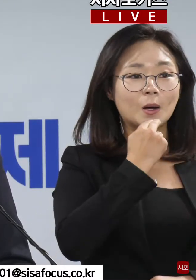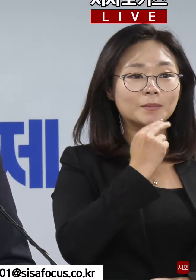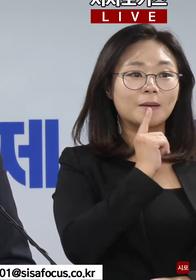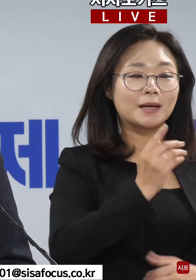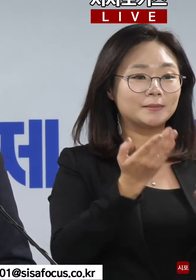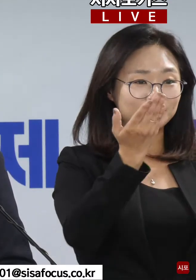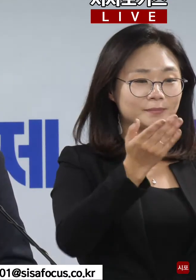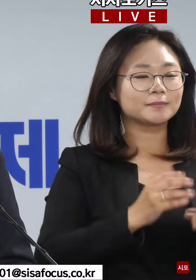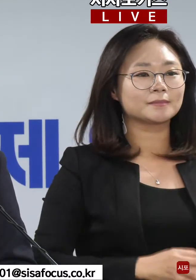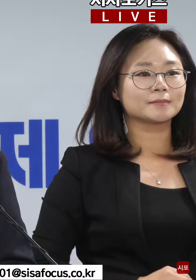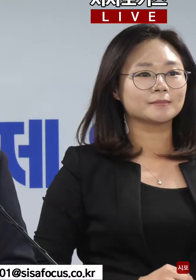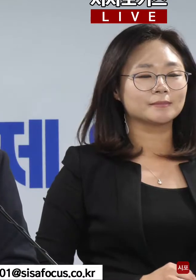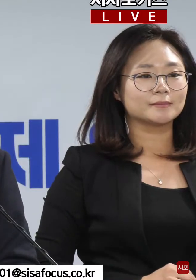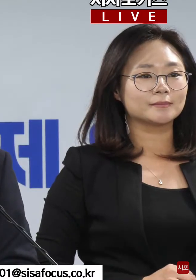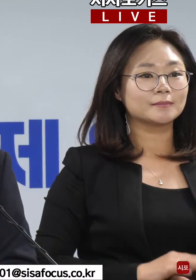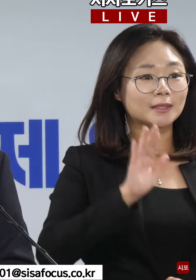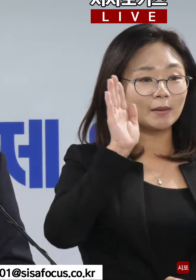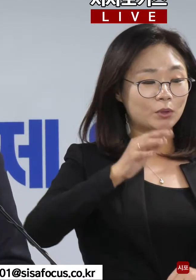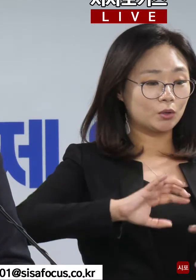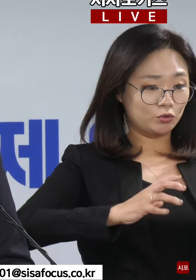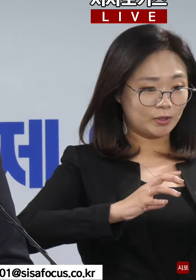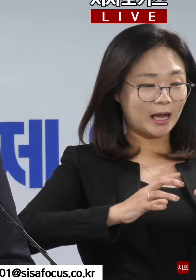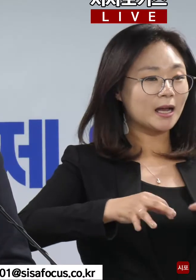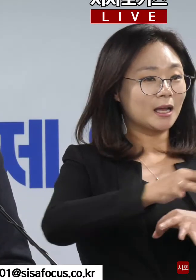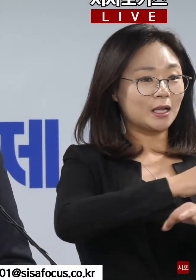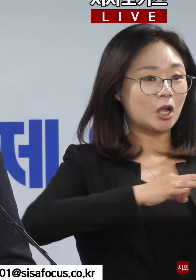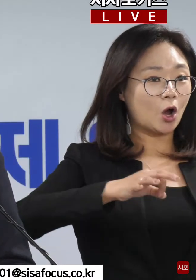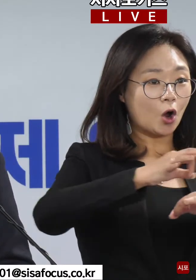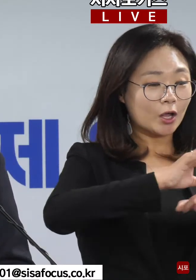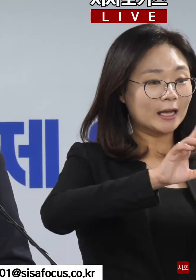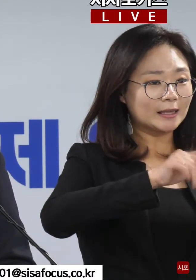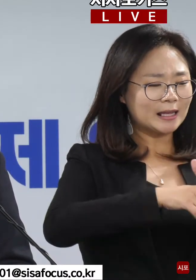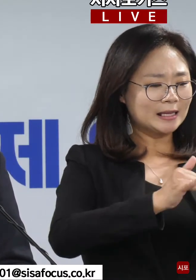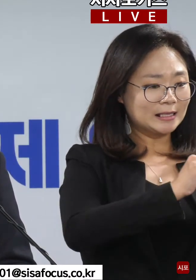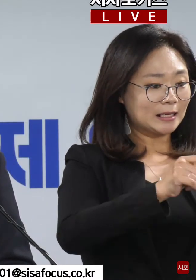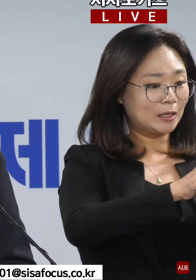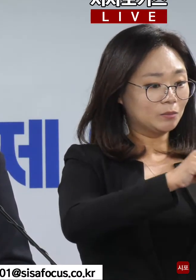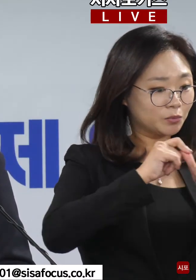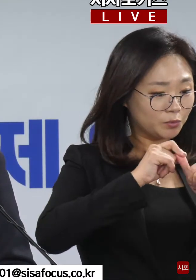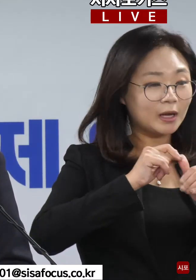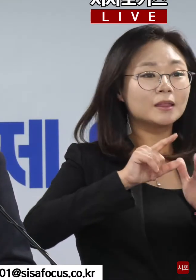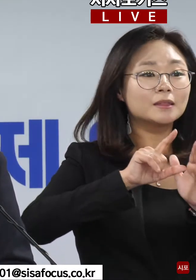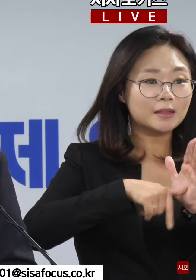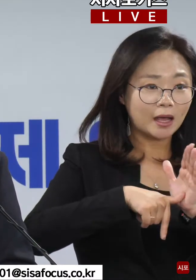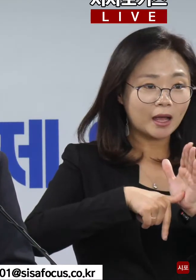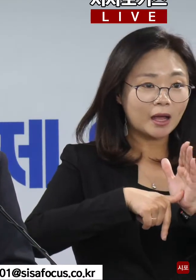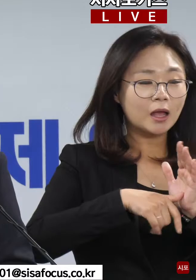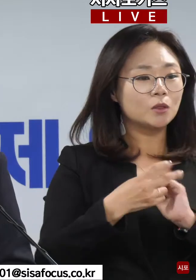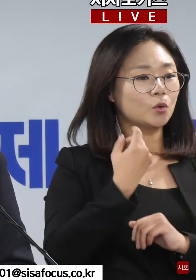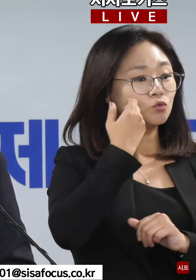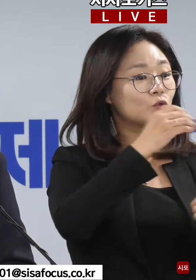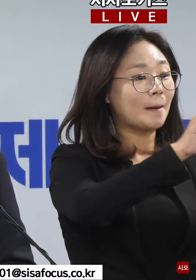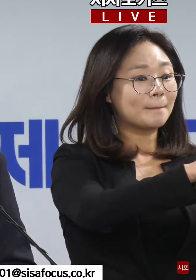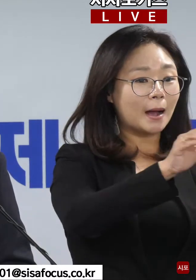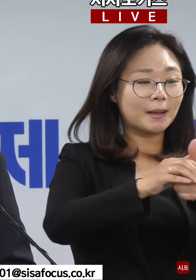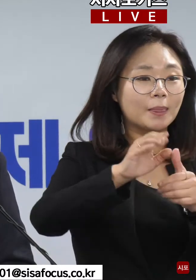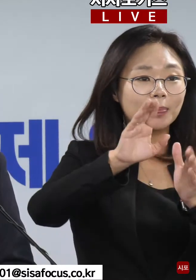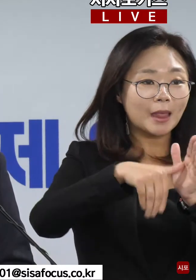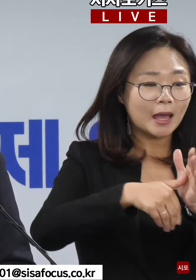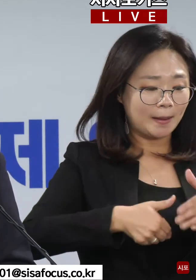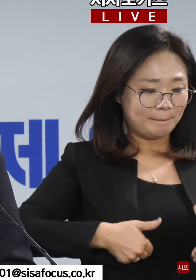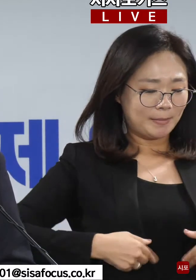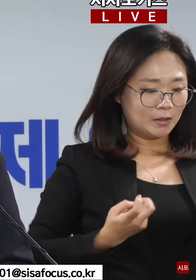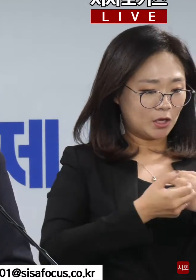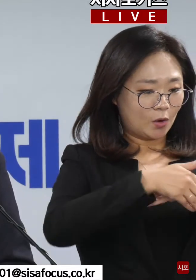드립니다. 저는 앞으로도 국가 경영에 있어서 인재를 등용하고 또 역할을 부여하고 또